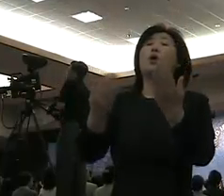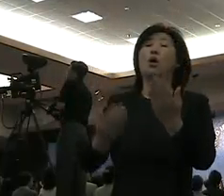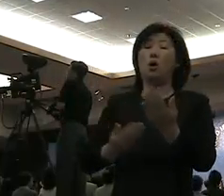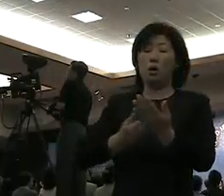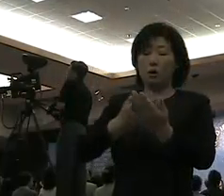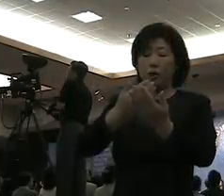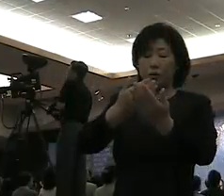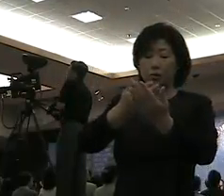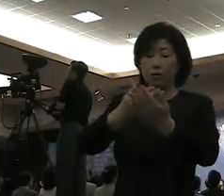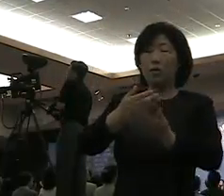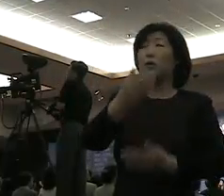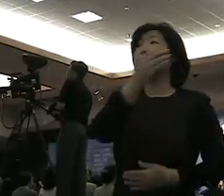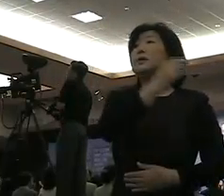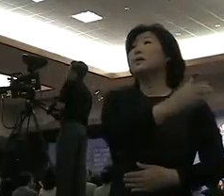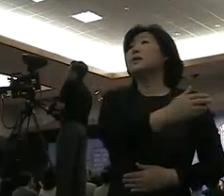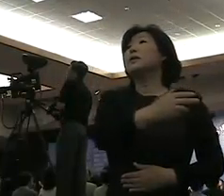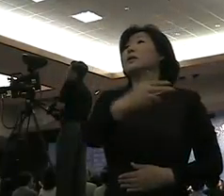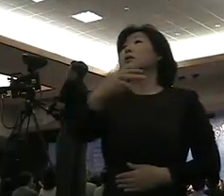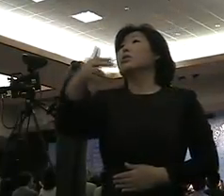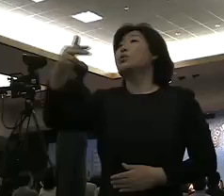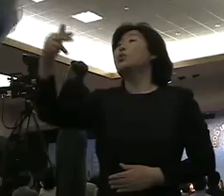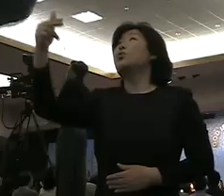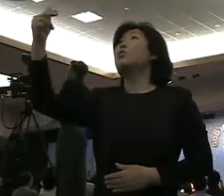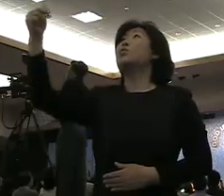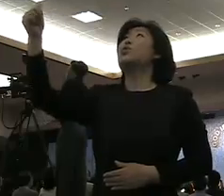고치소서. 주의 크신 능력,